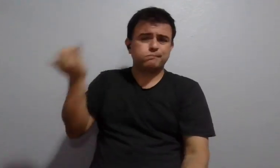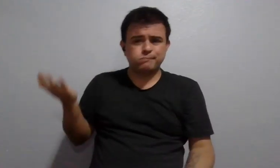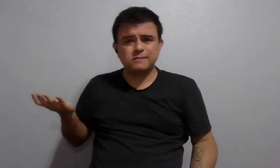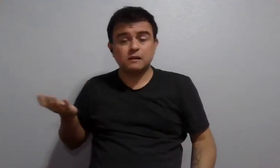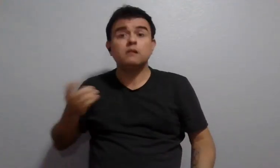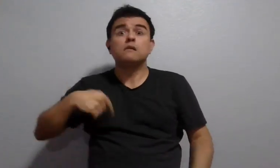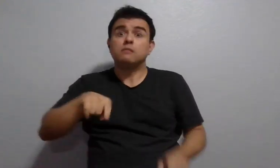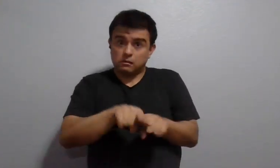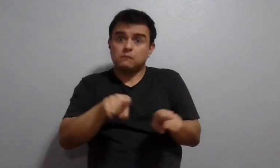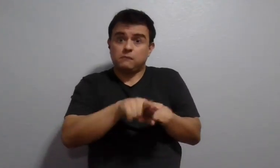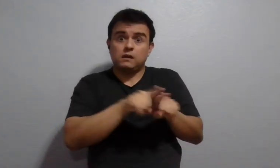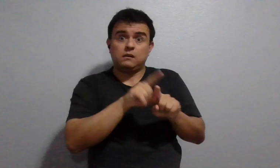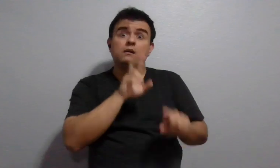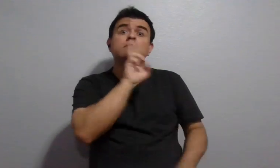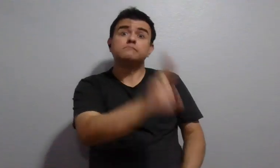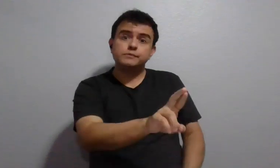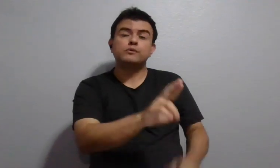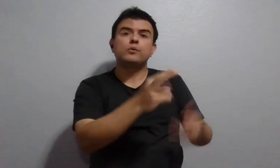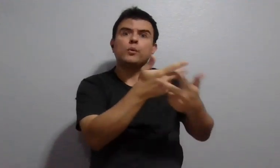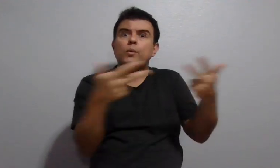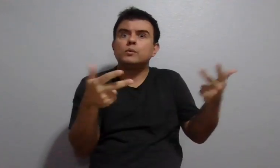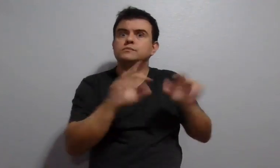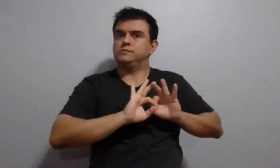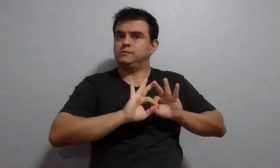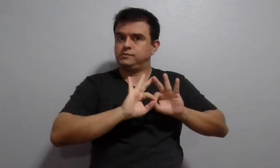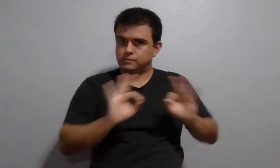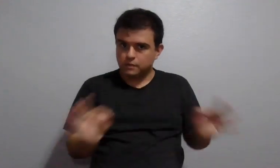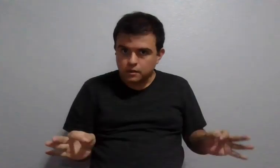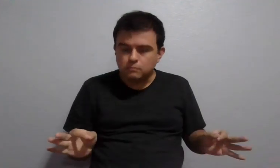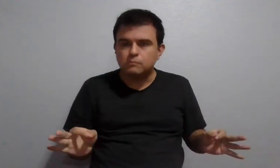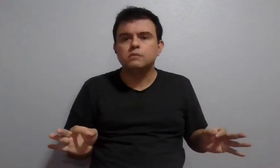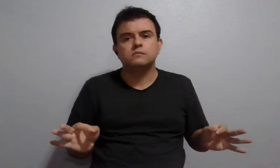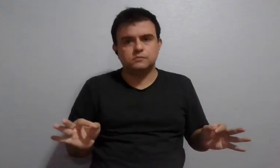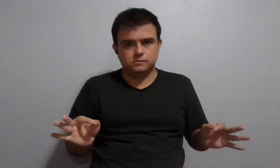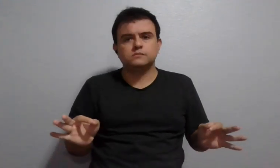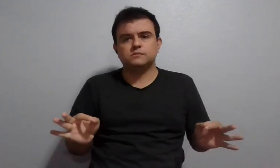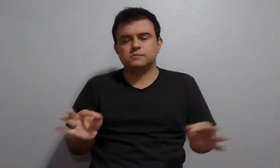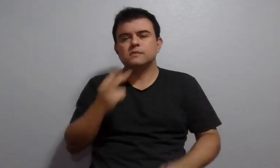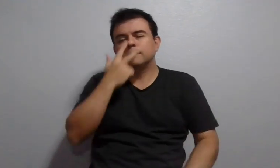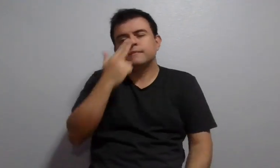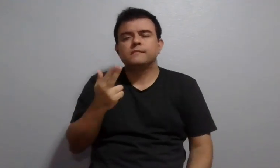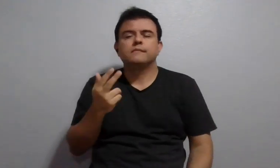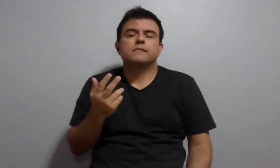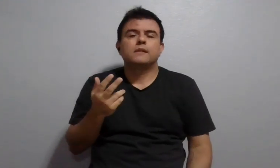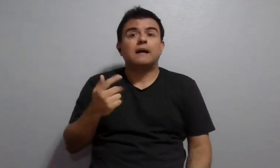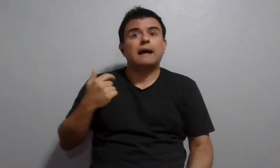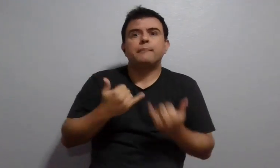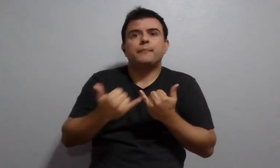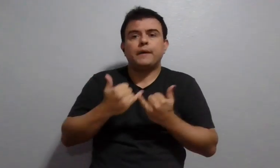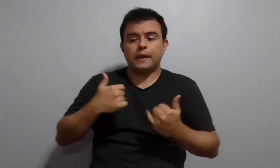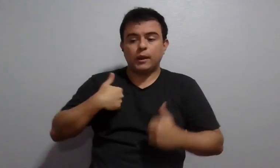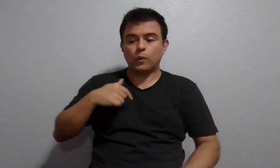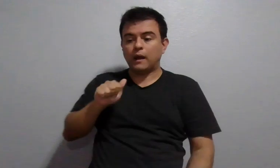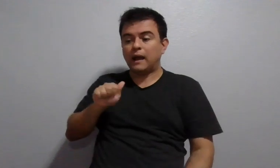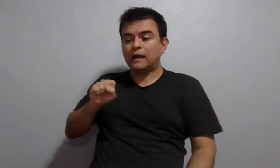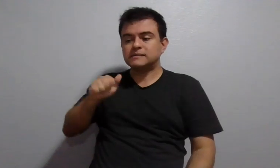também essas questões bem simples. Como, eu tenho asma, como é que eu faço? Eu posso ir para a rua ou não